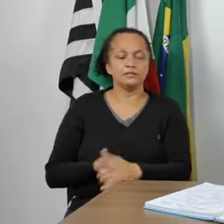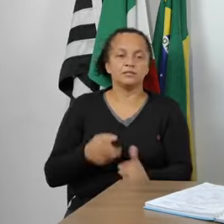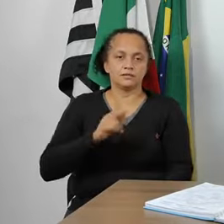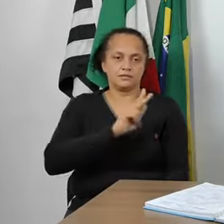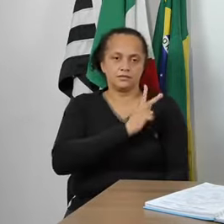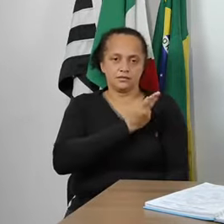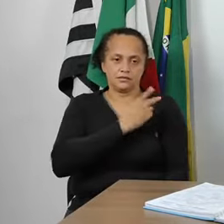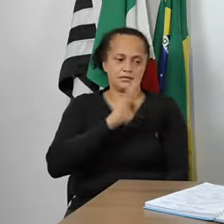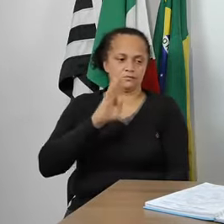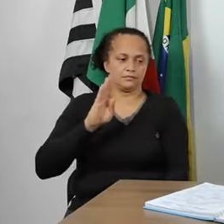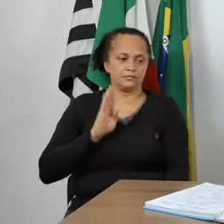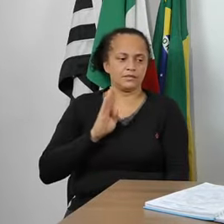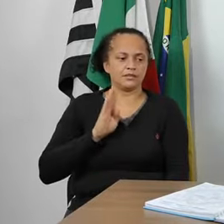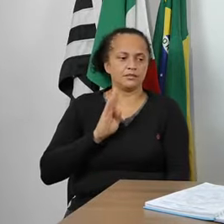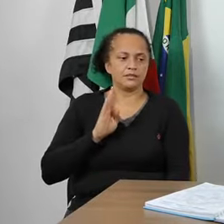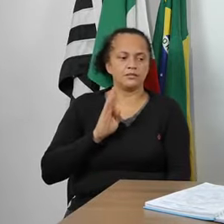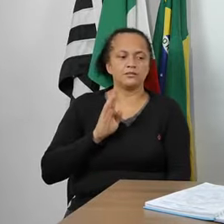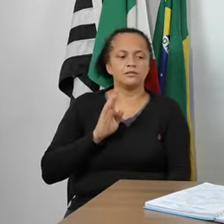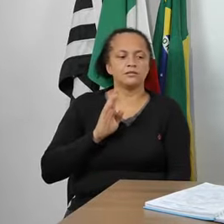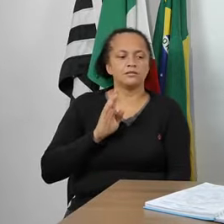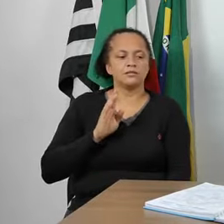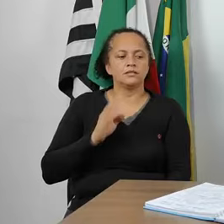de Hebreus, que eu não li ele completo.